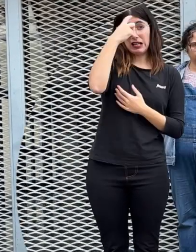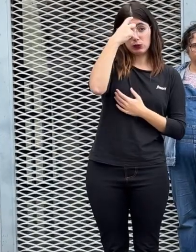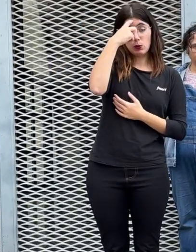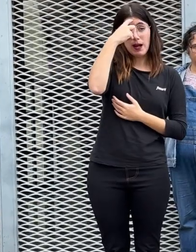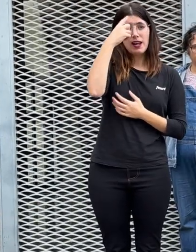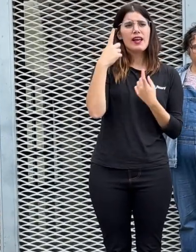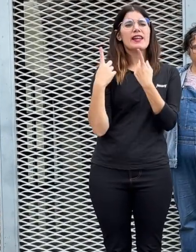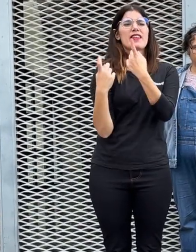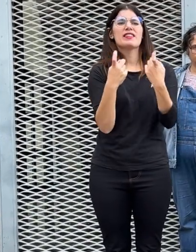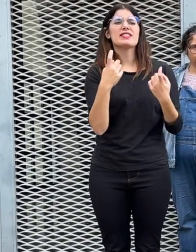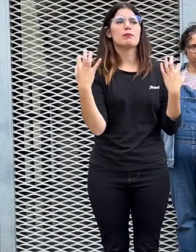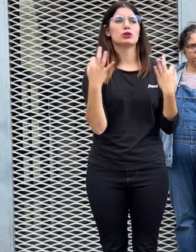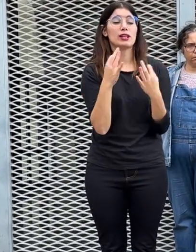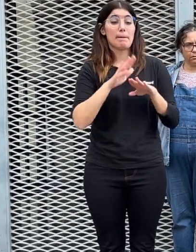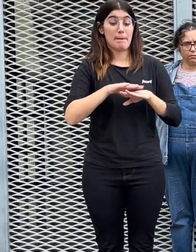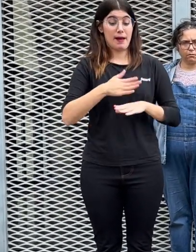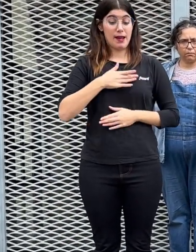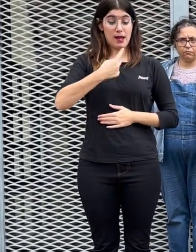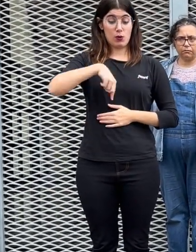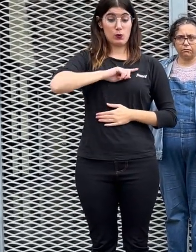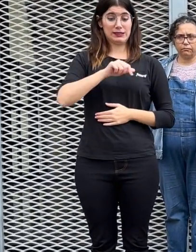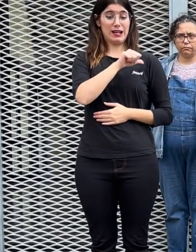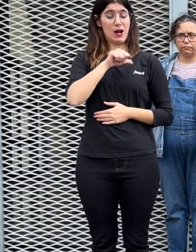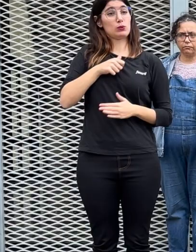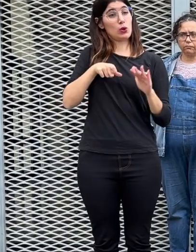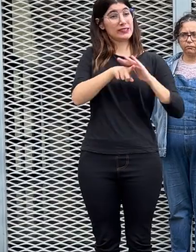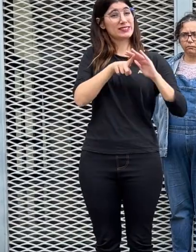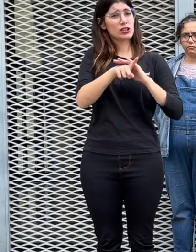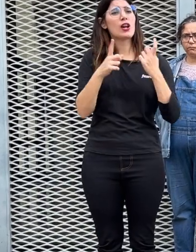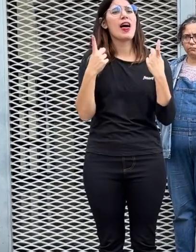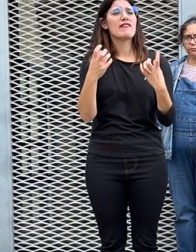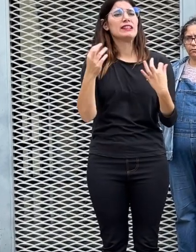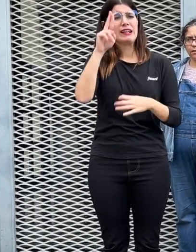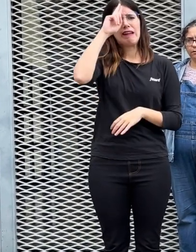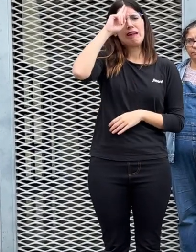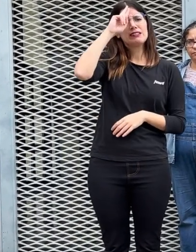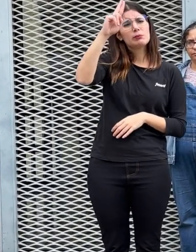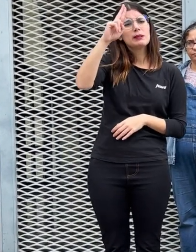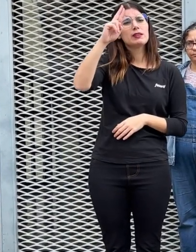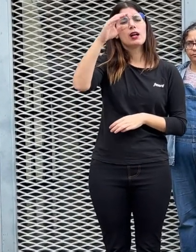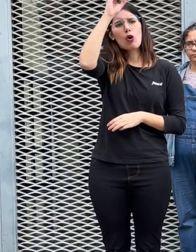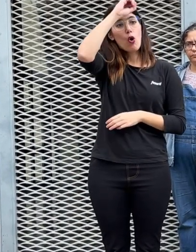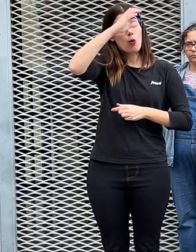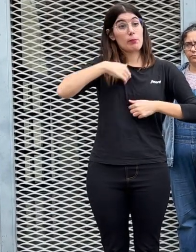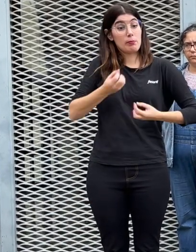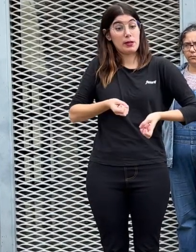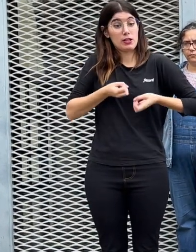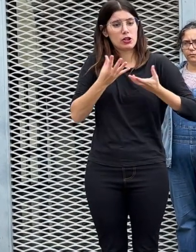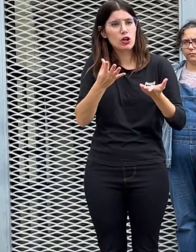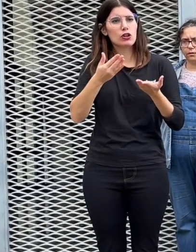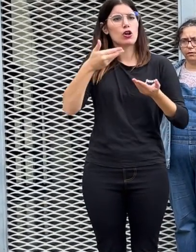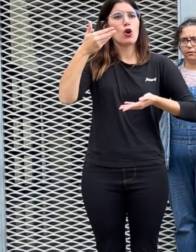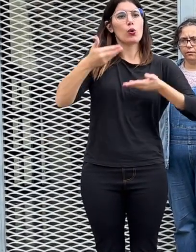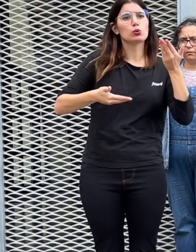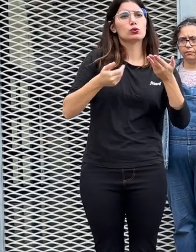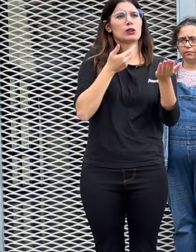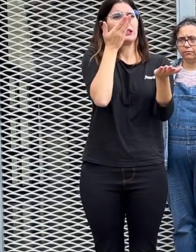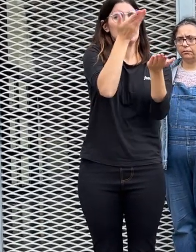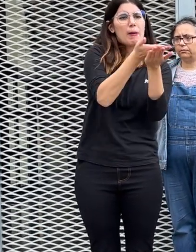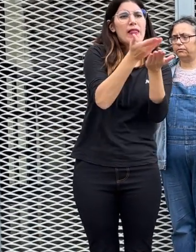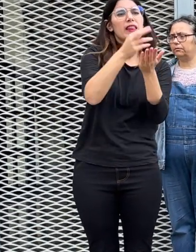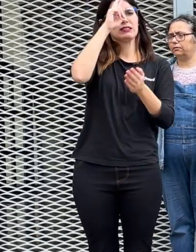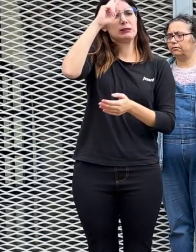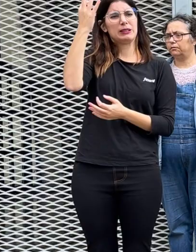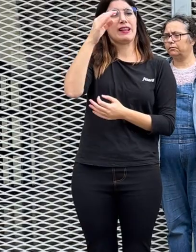situación. Necesitamos para nuestra autogestión que respeten nuestras opiniones, gustos y demandas, que